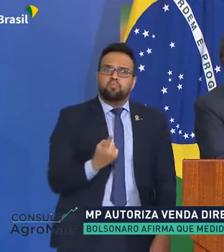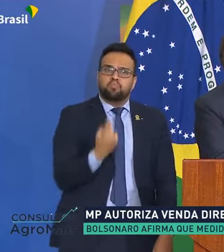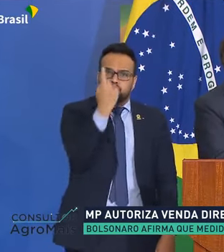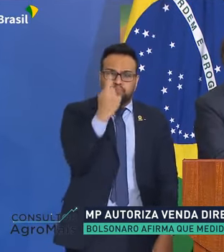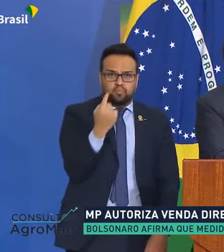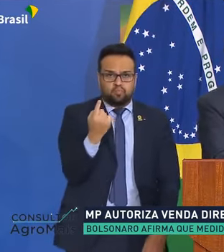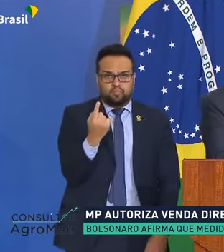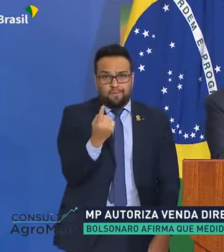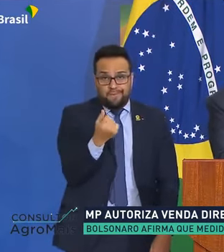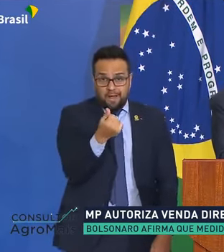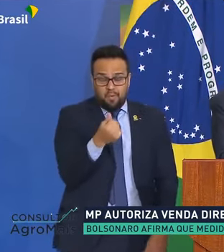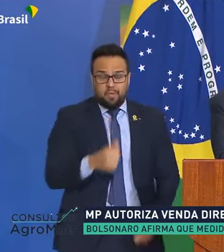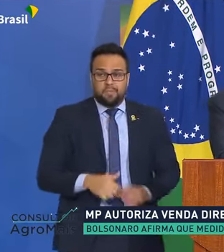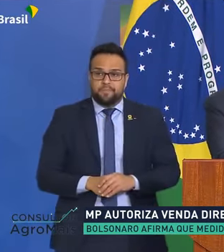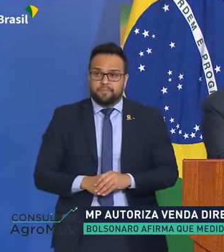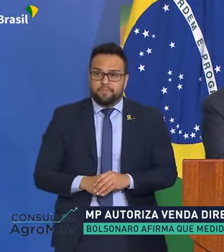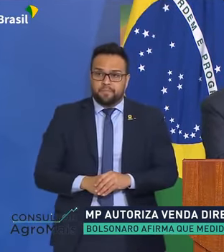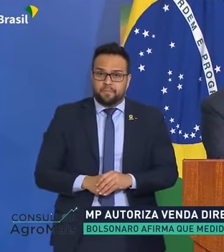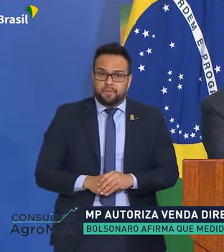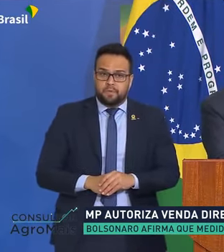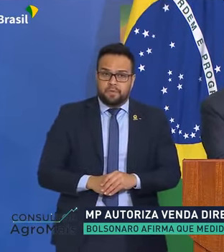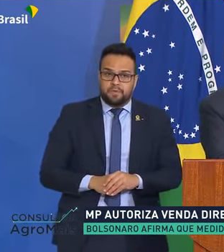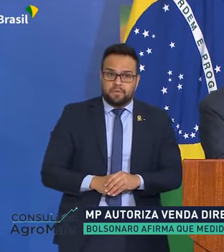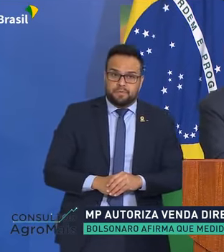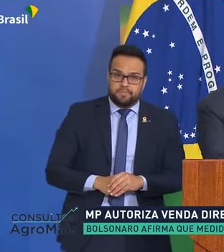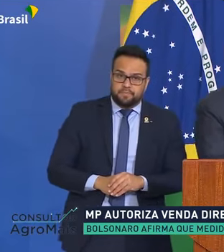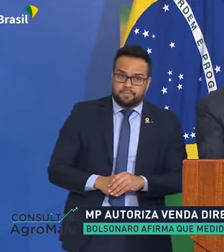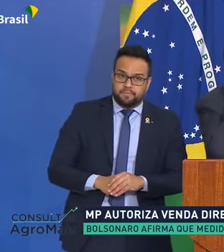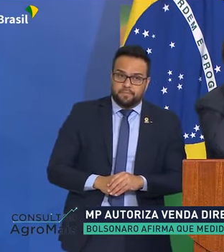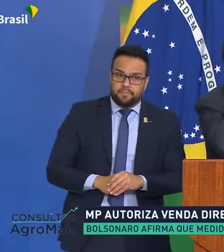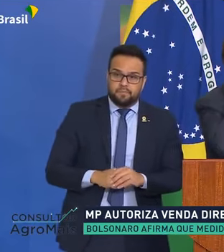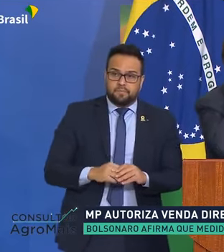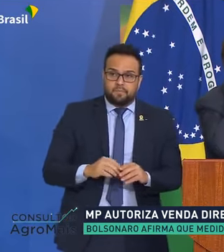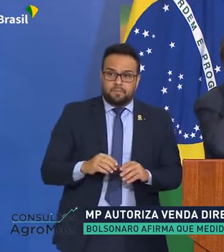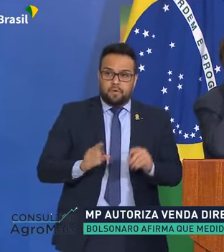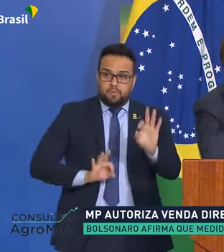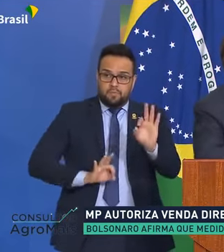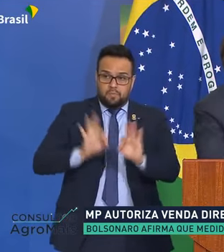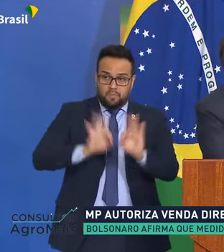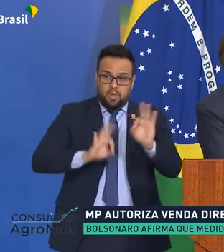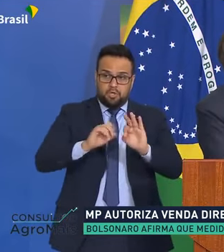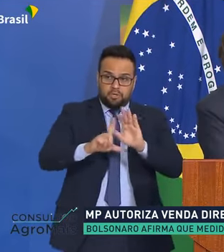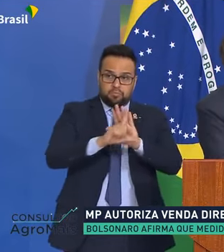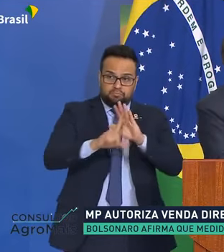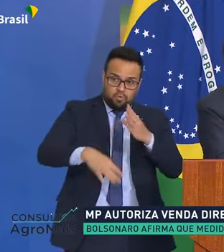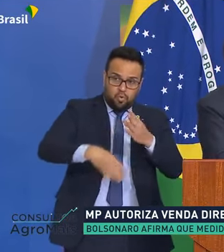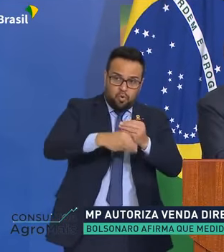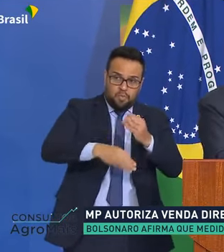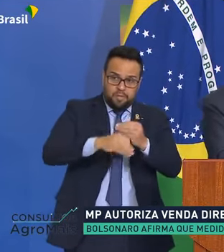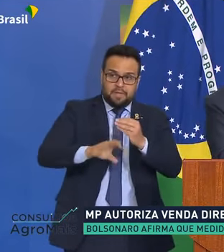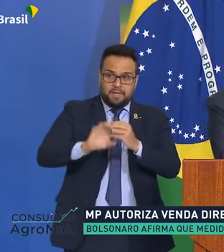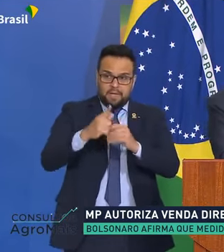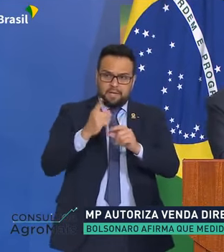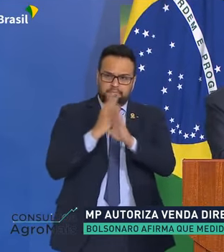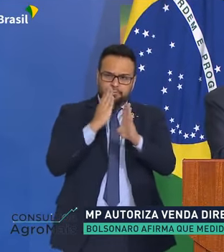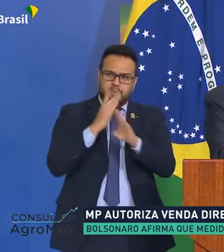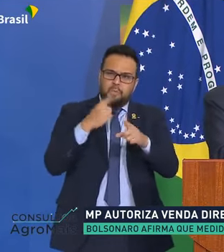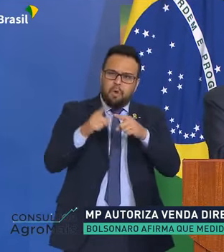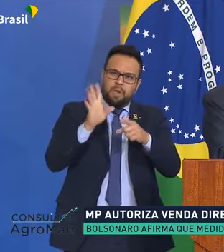entramos um projeto de lei complementar e ele obviamente teve problemas ao Parlamento na Câmara